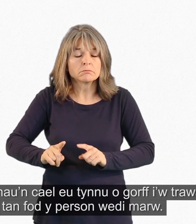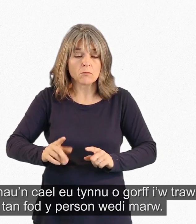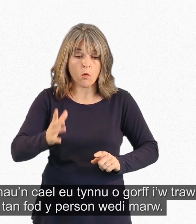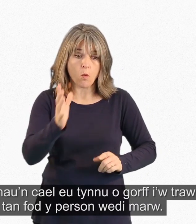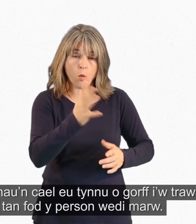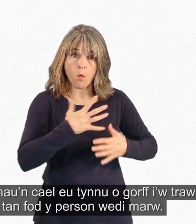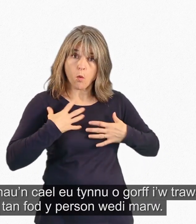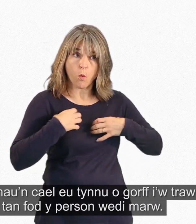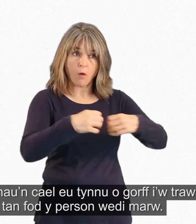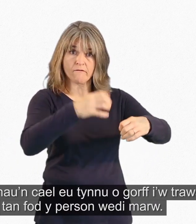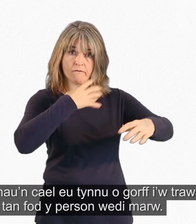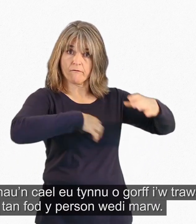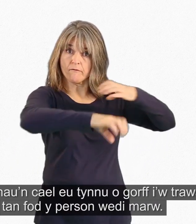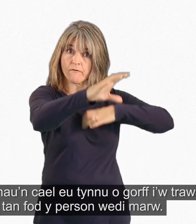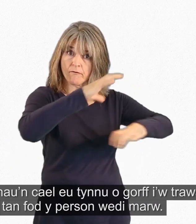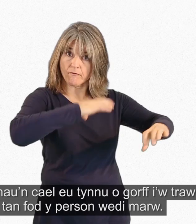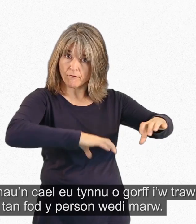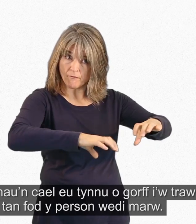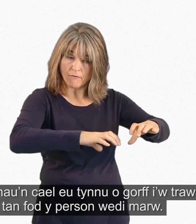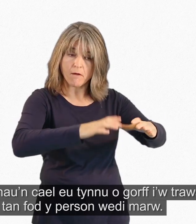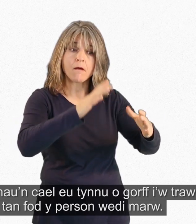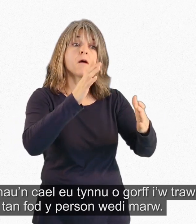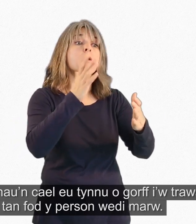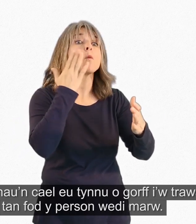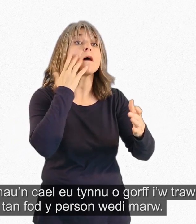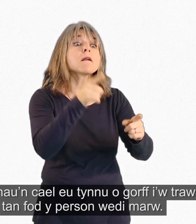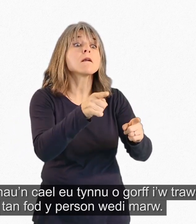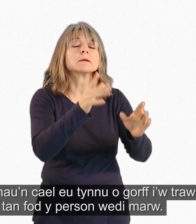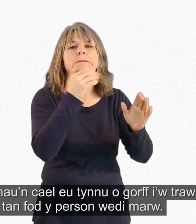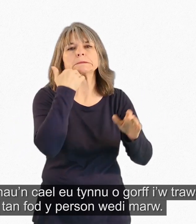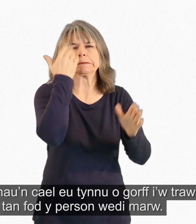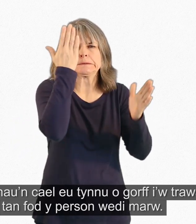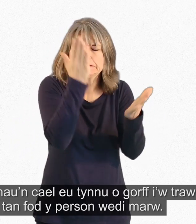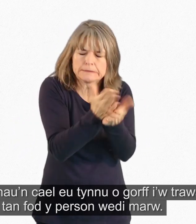Nid yw organau'n cael eu tynnu o gorff i'w traws blannu tan fod y person wedi marw.